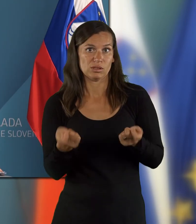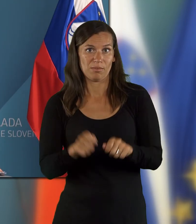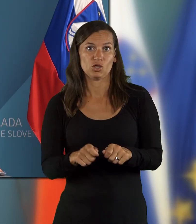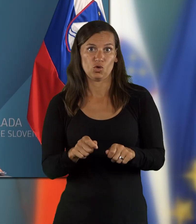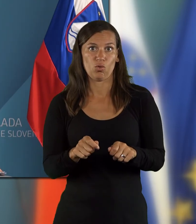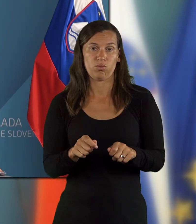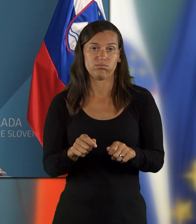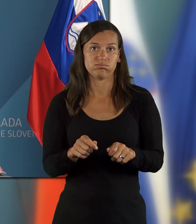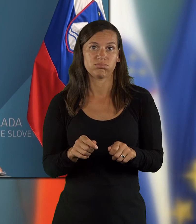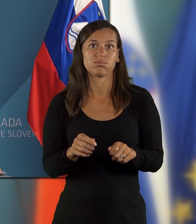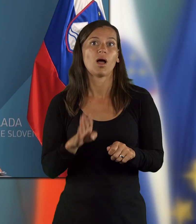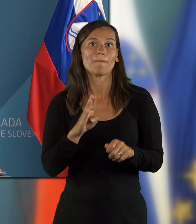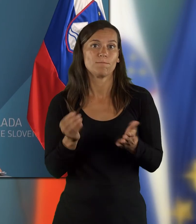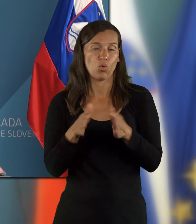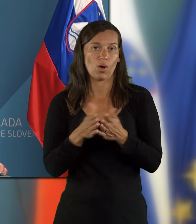po zaprtju buka?